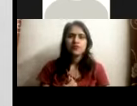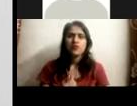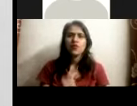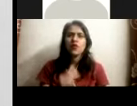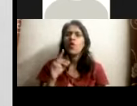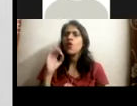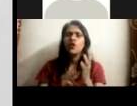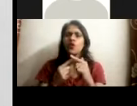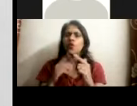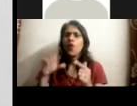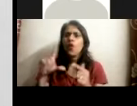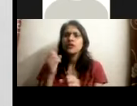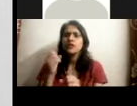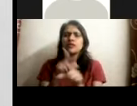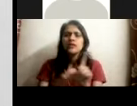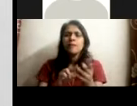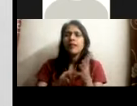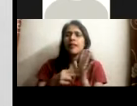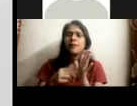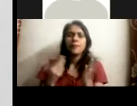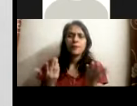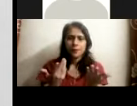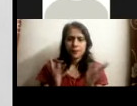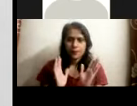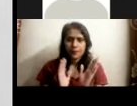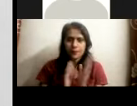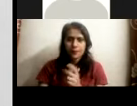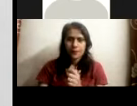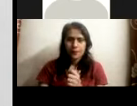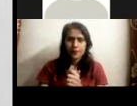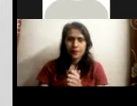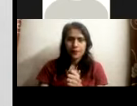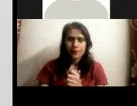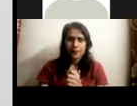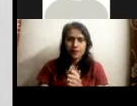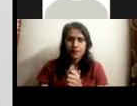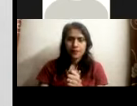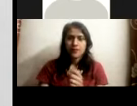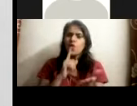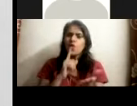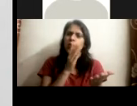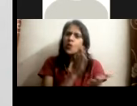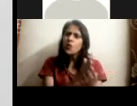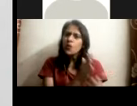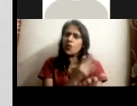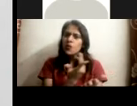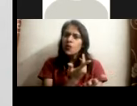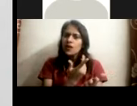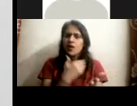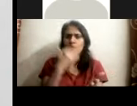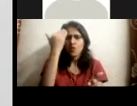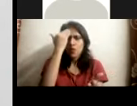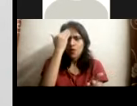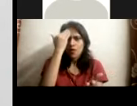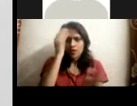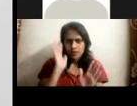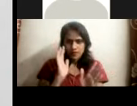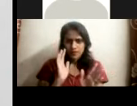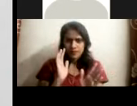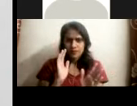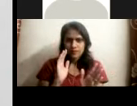Ontology is the nature of reality क्या है? What can we know about them? Okay, हम